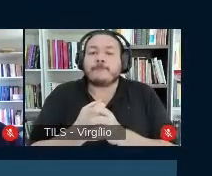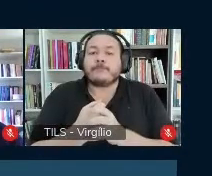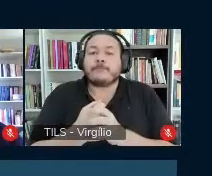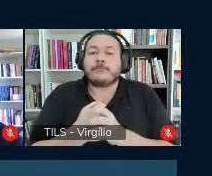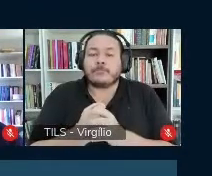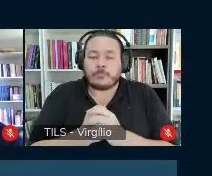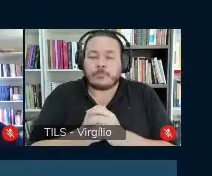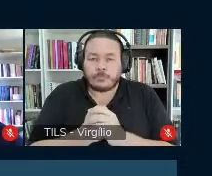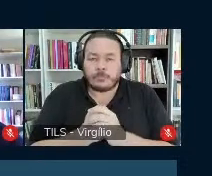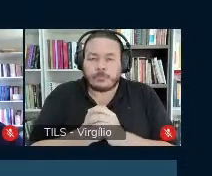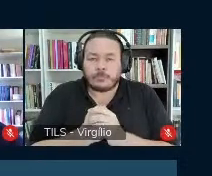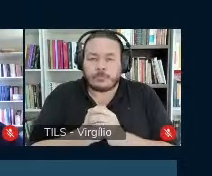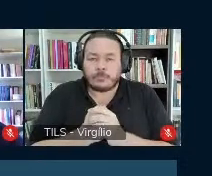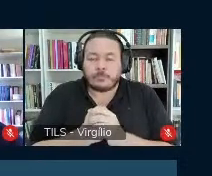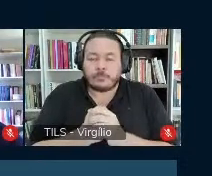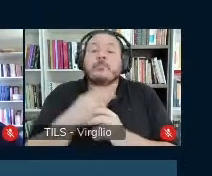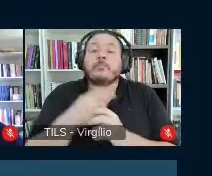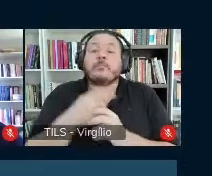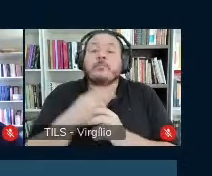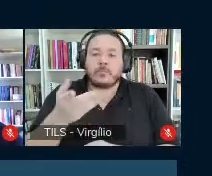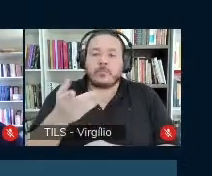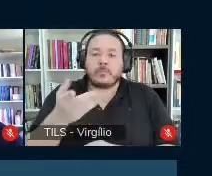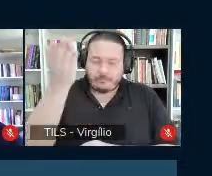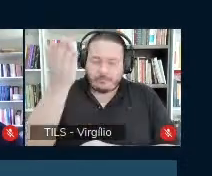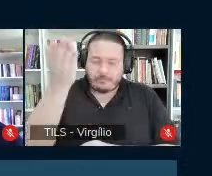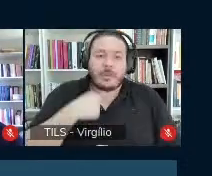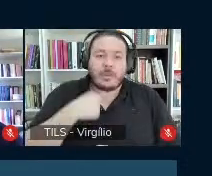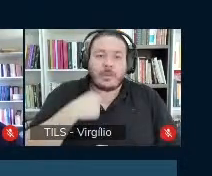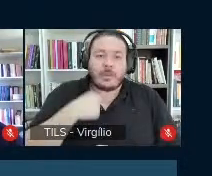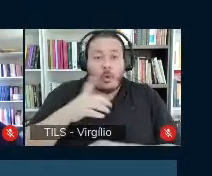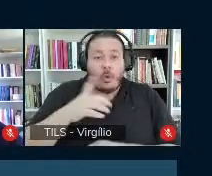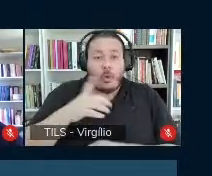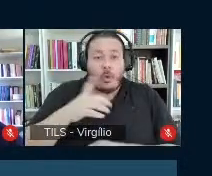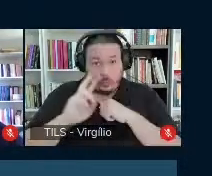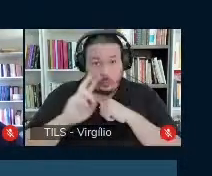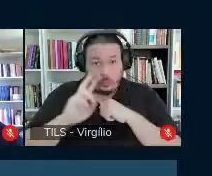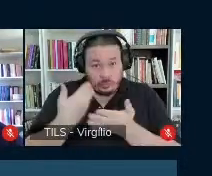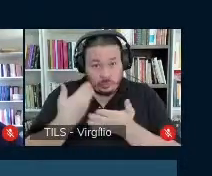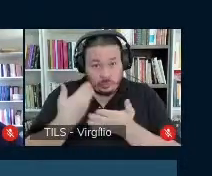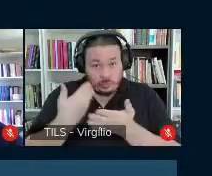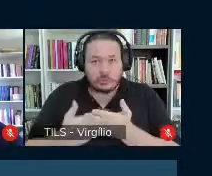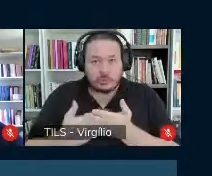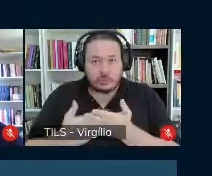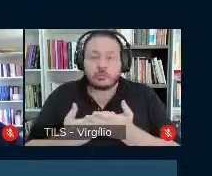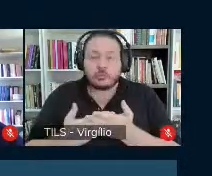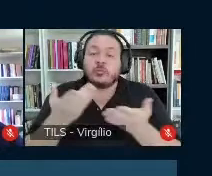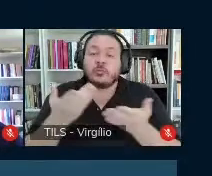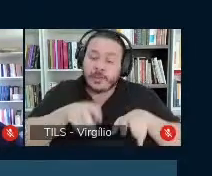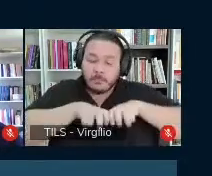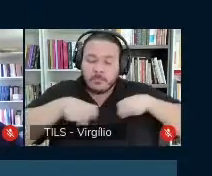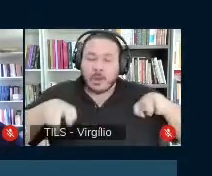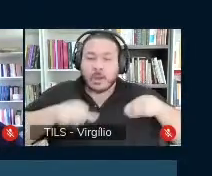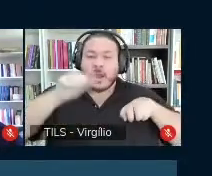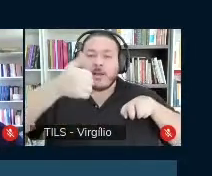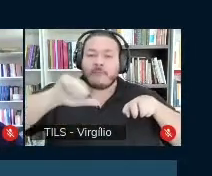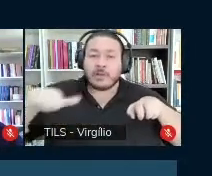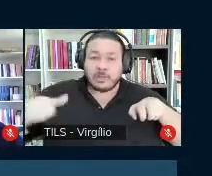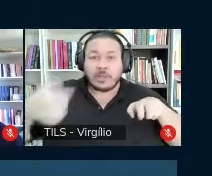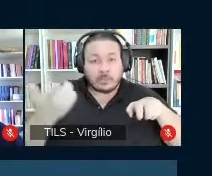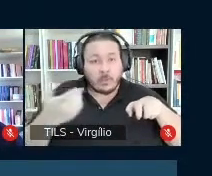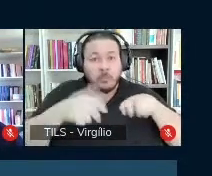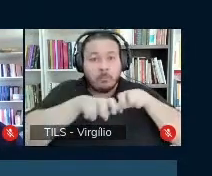pelo candidato aí ao título e é avaliada pela banca. Então, a banca tem que estar toda